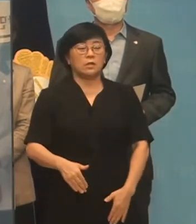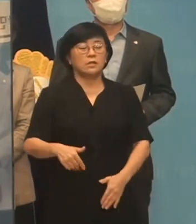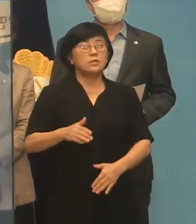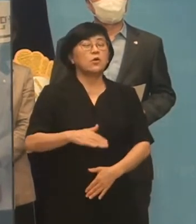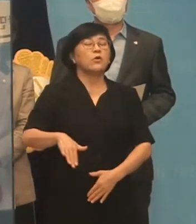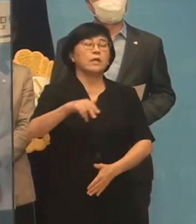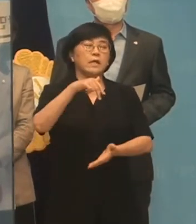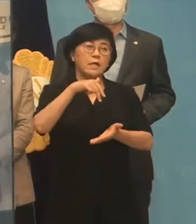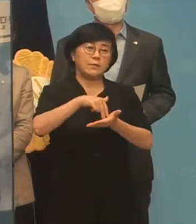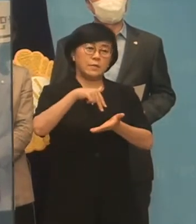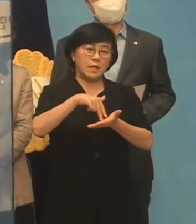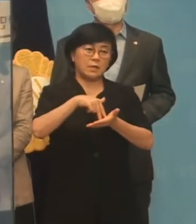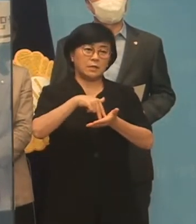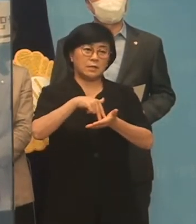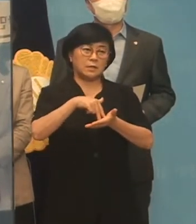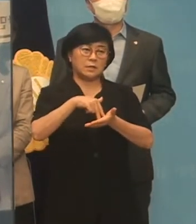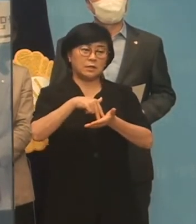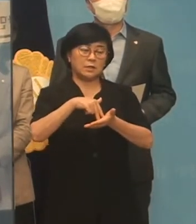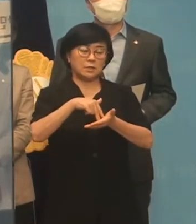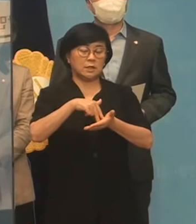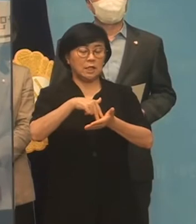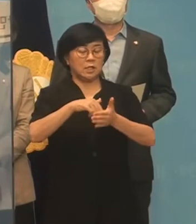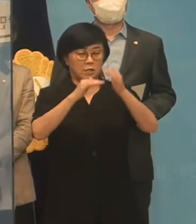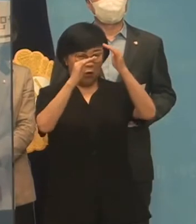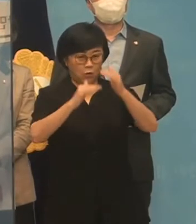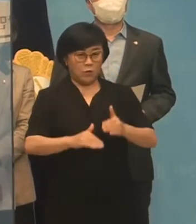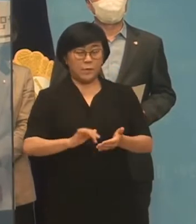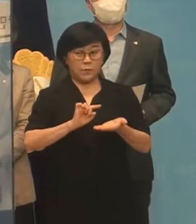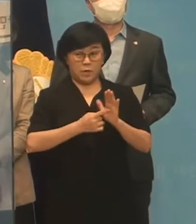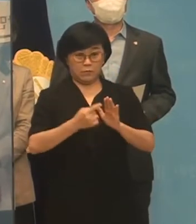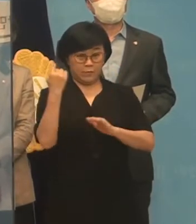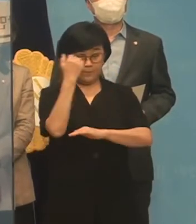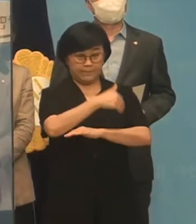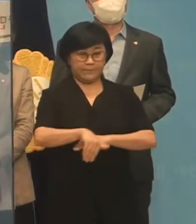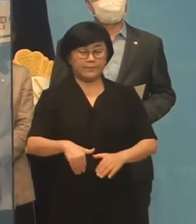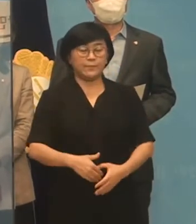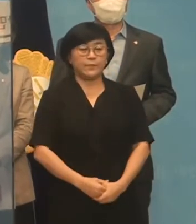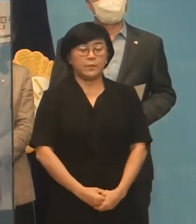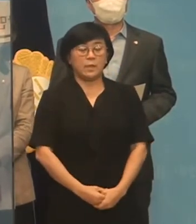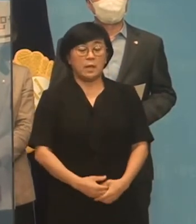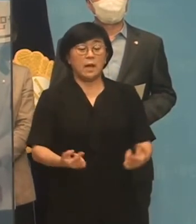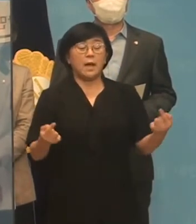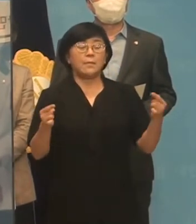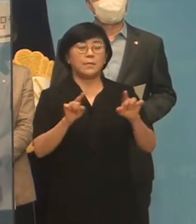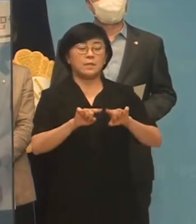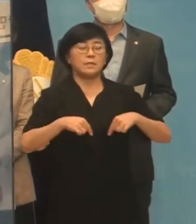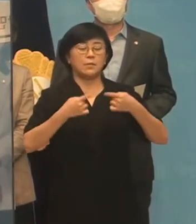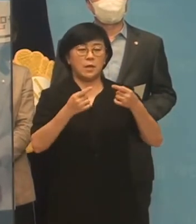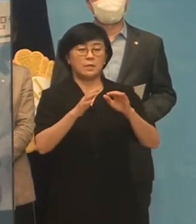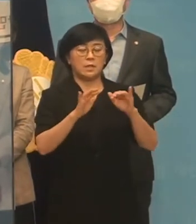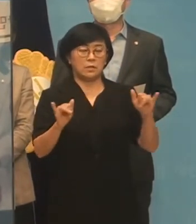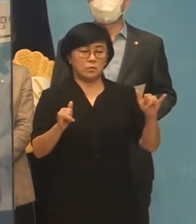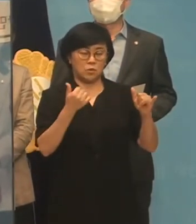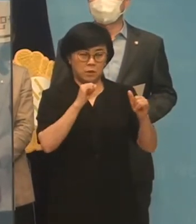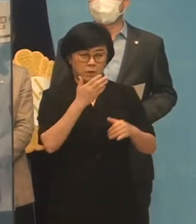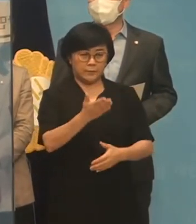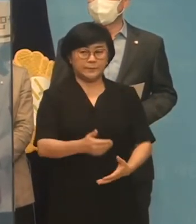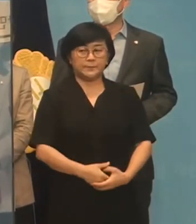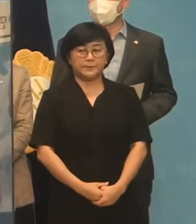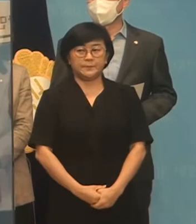입장을 기재회견문을 통해서 낭독하려고 합니다. 먼저 함께해 주신 분들을 소개하도록